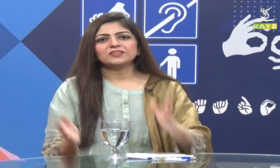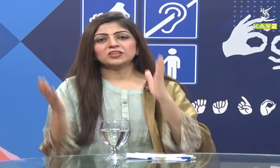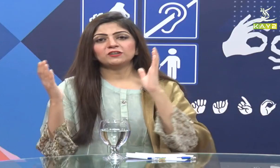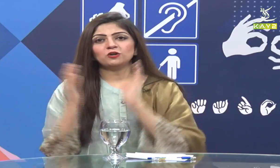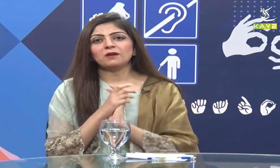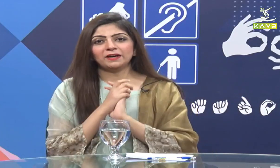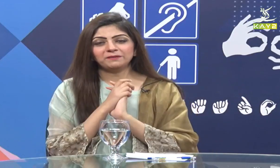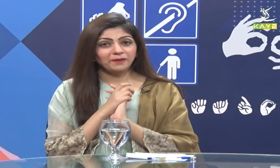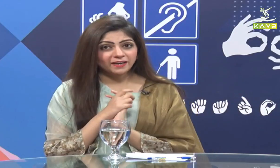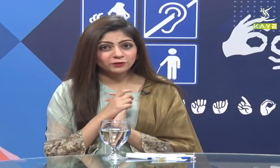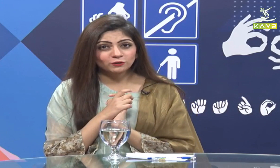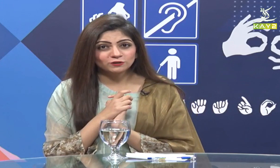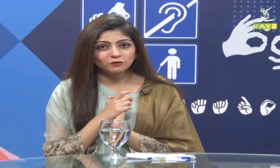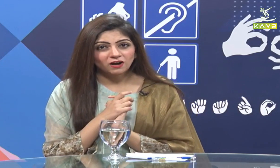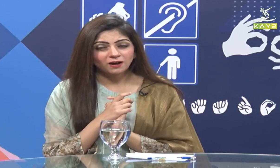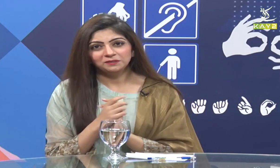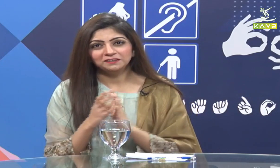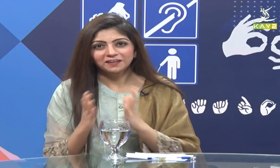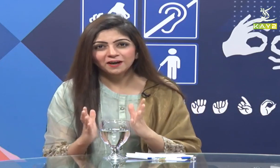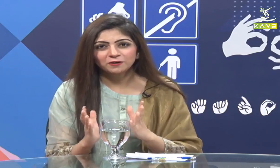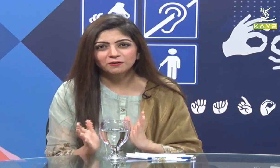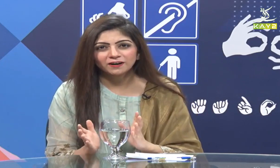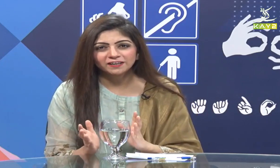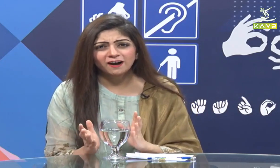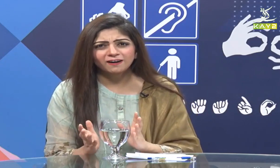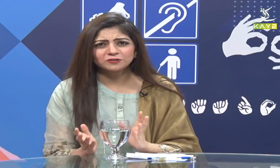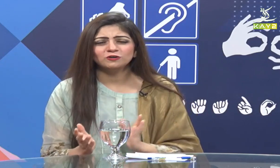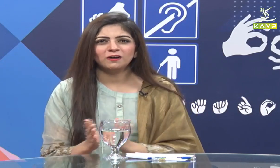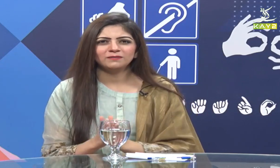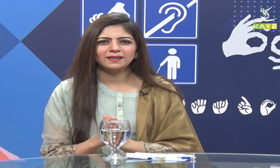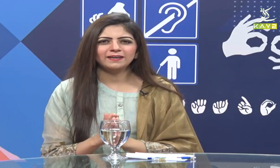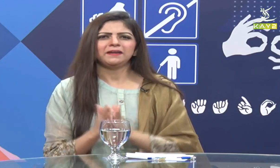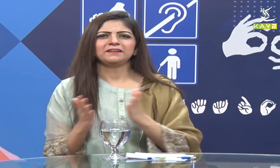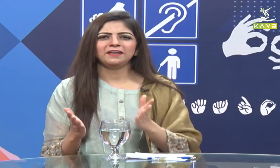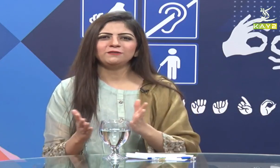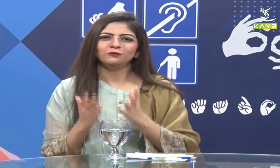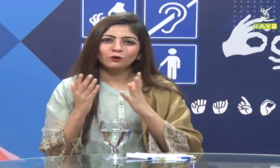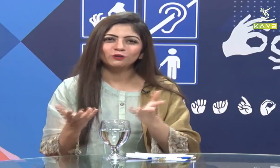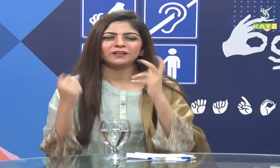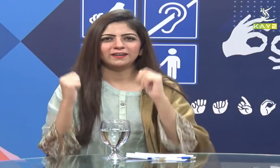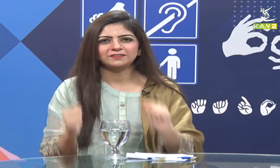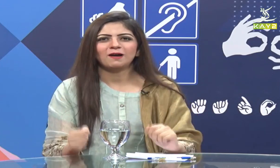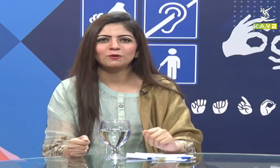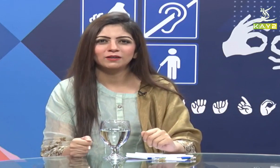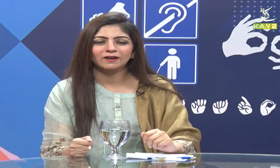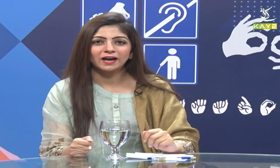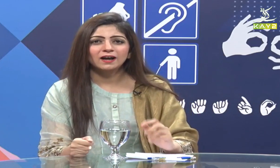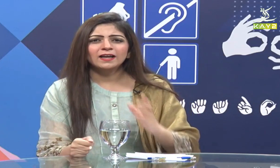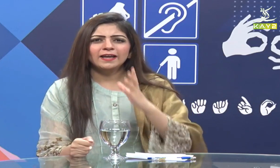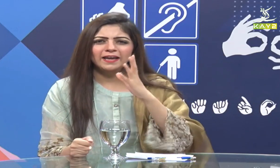अच्छा, तो हमारे प्यारे दोस्तों, आपने देखा ही होगा कि आज तो हमने एक नहीं दो दो टैलेंट से आपको मिलवाया। एक